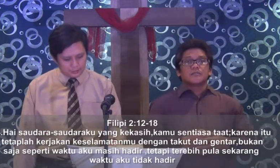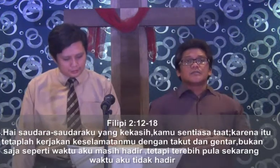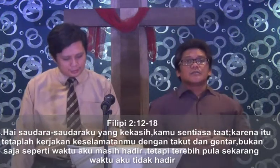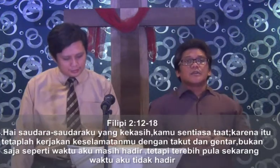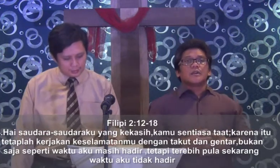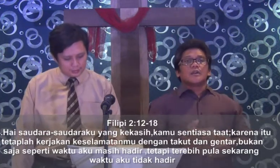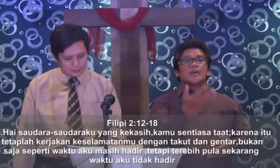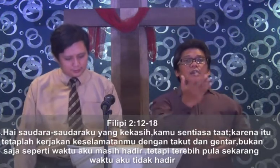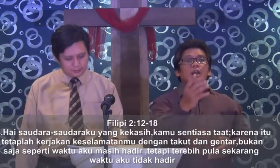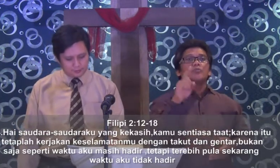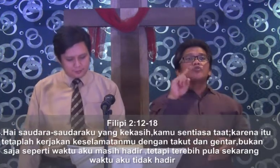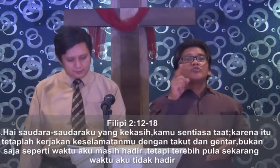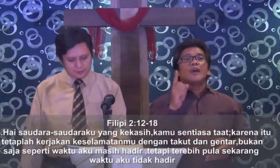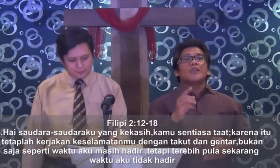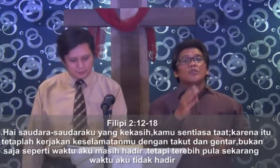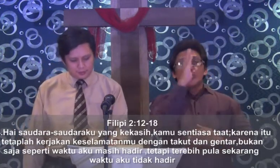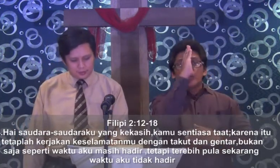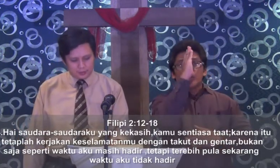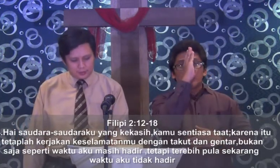kamu senantiasa taat.